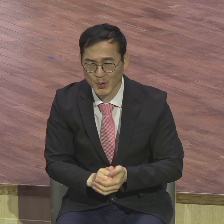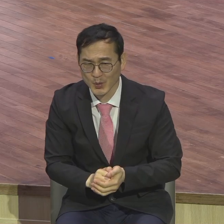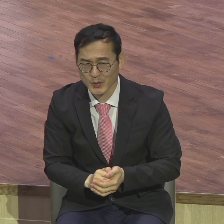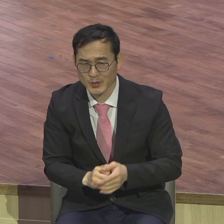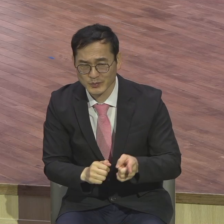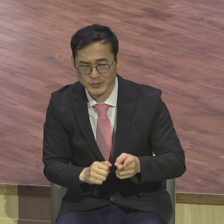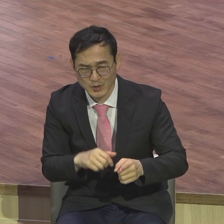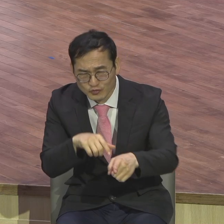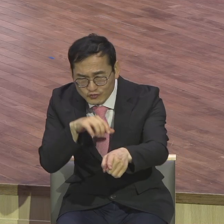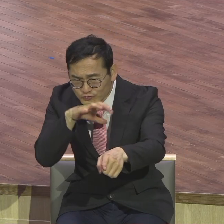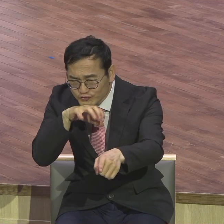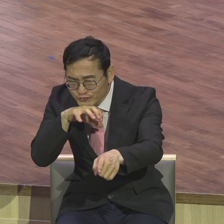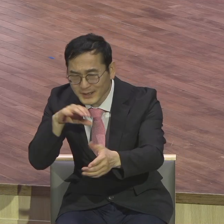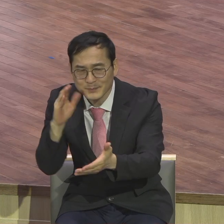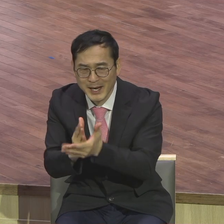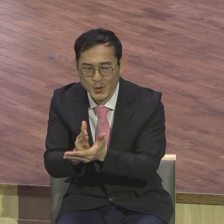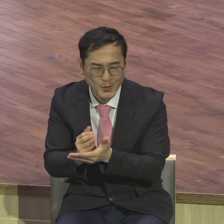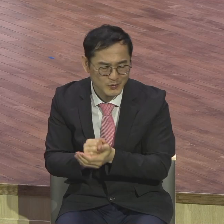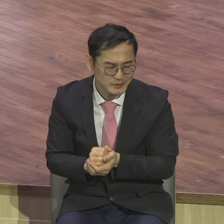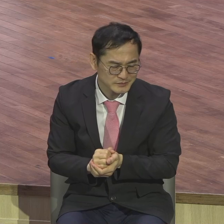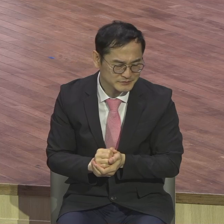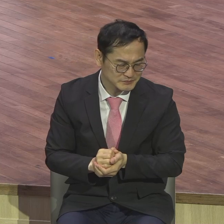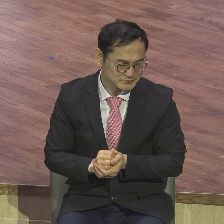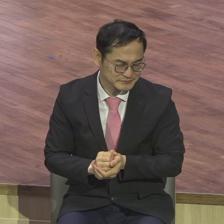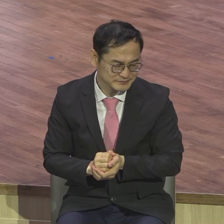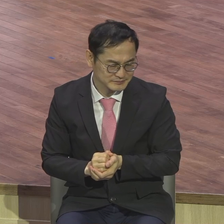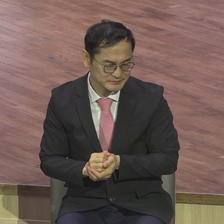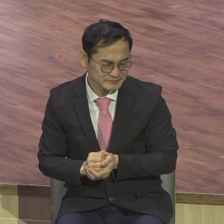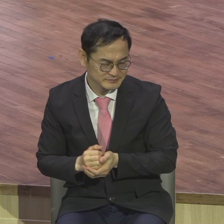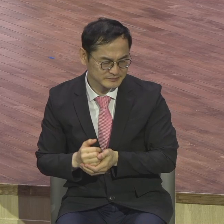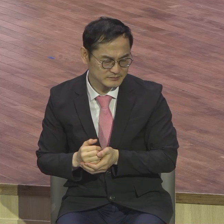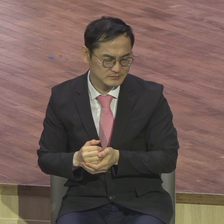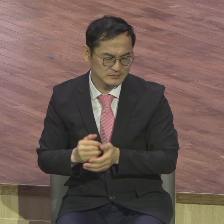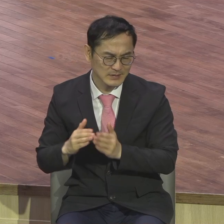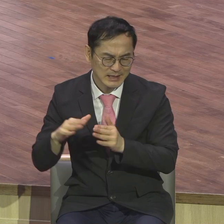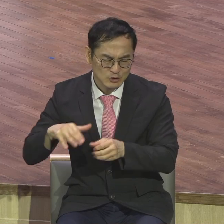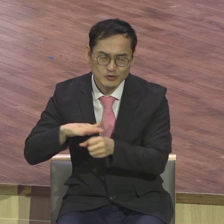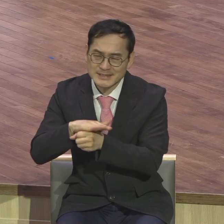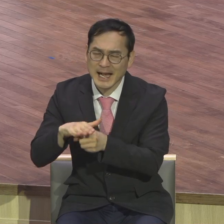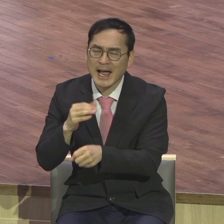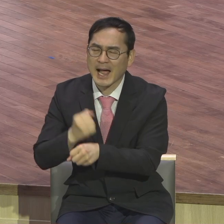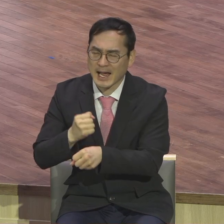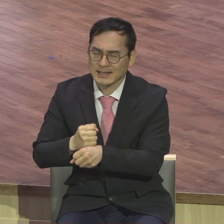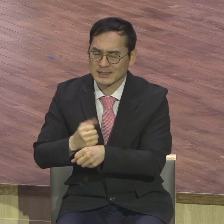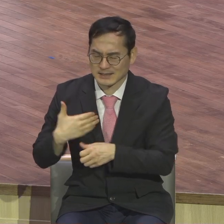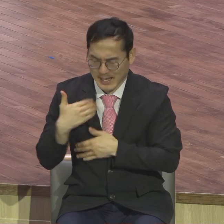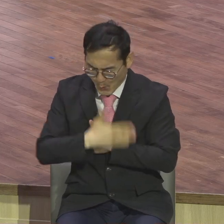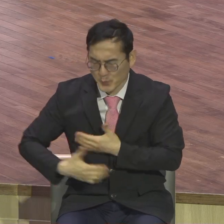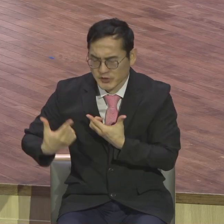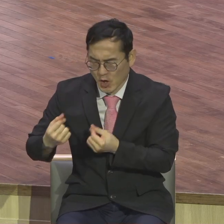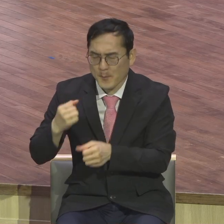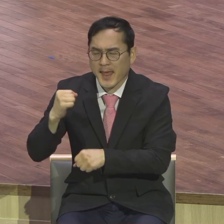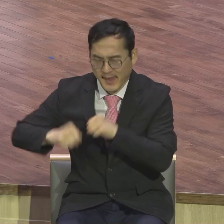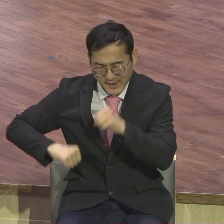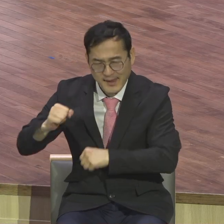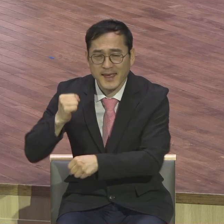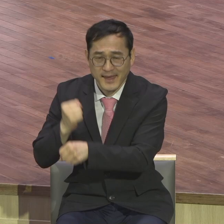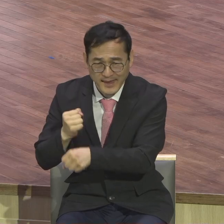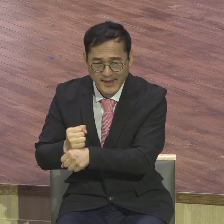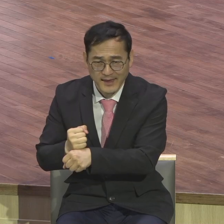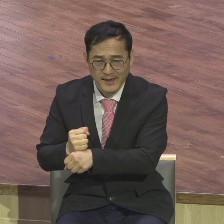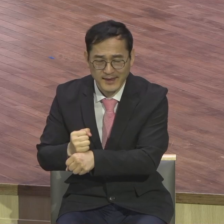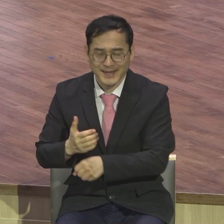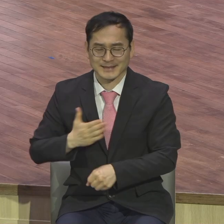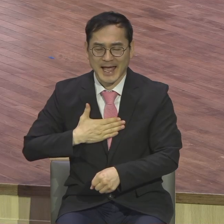이웃 사랑하기를 너 자신과 같이 하라 나는 여완이라 이 말씀을 잡았어요. 그만큼 자신의 생각과